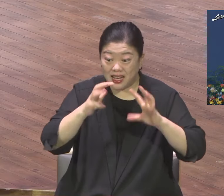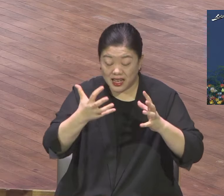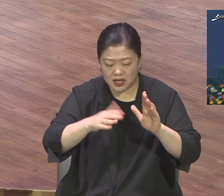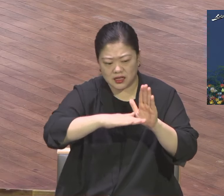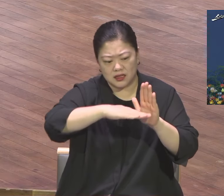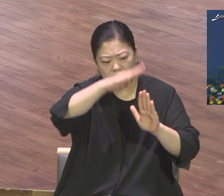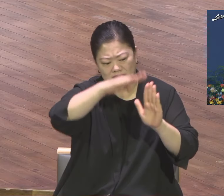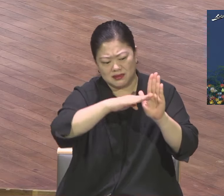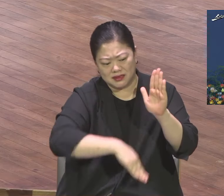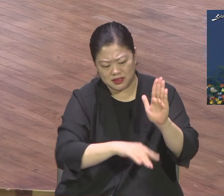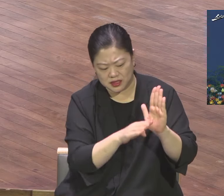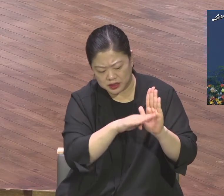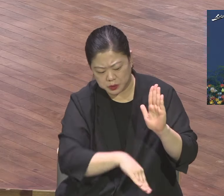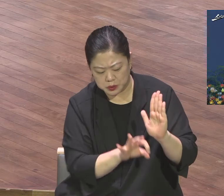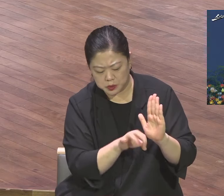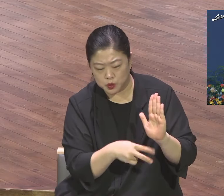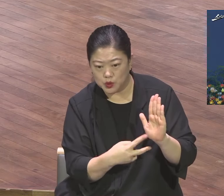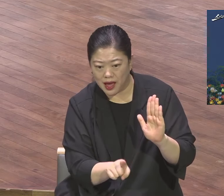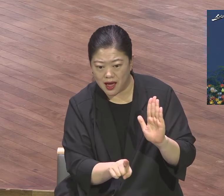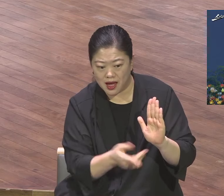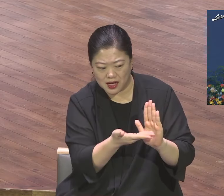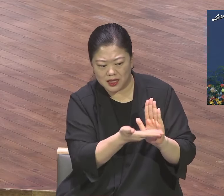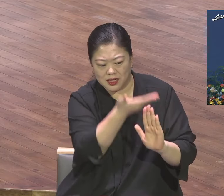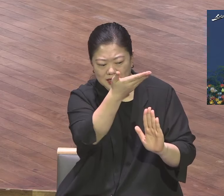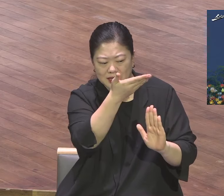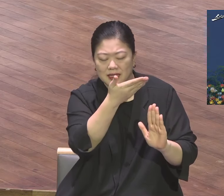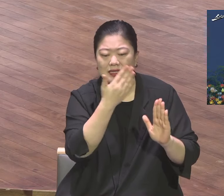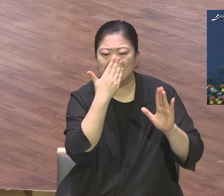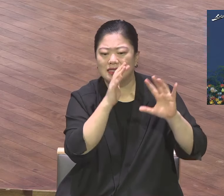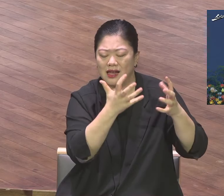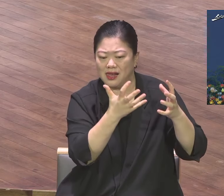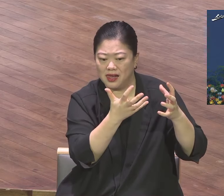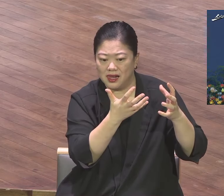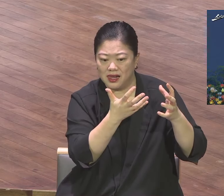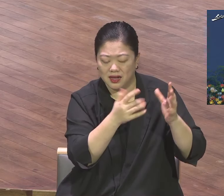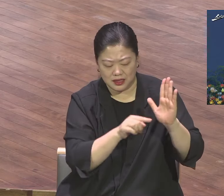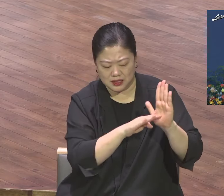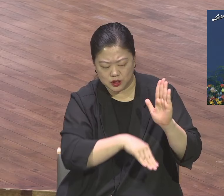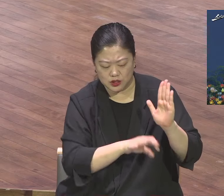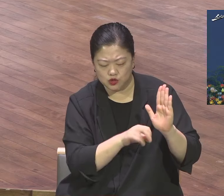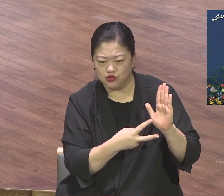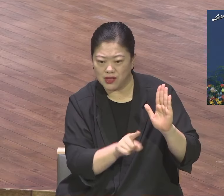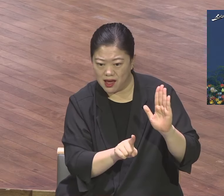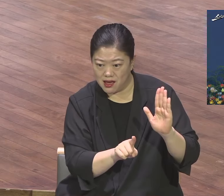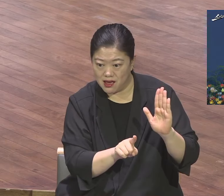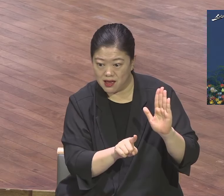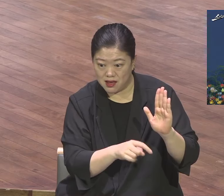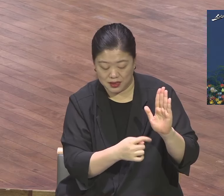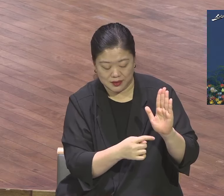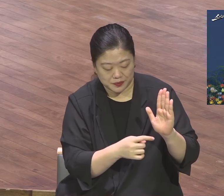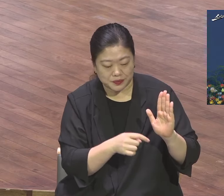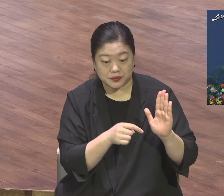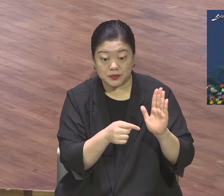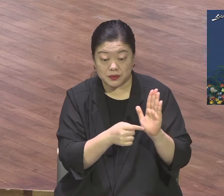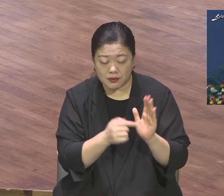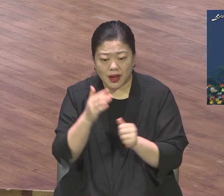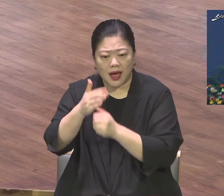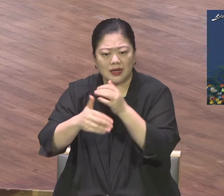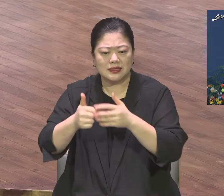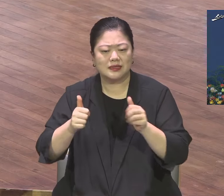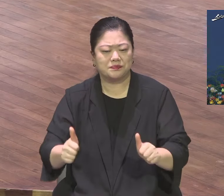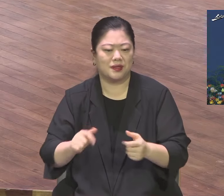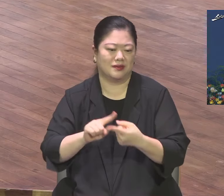하나님이 택하셔서 구원받은 백성들을 그렇게 상징합니다. 하나님의 심판은 양면성이